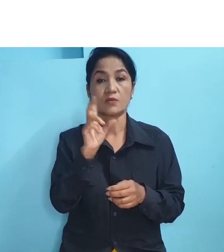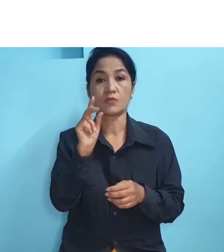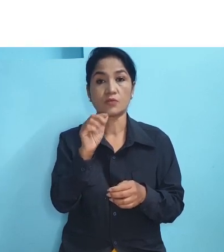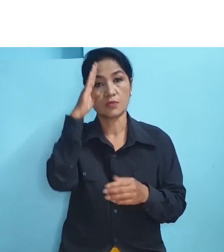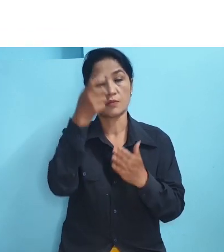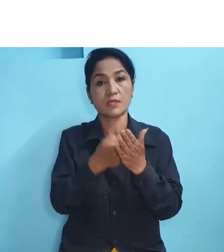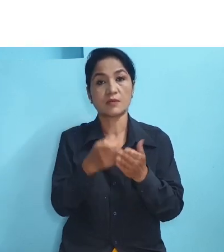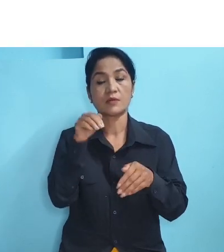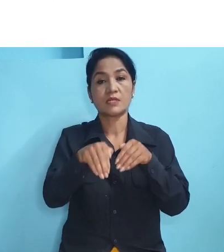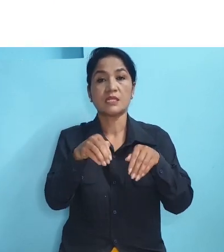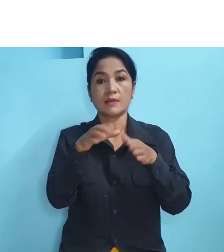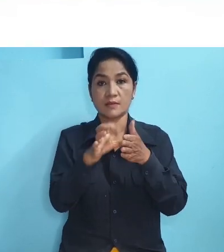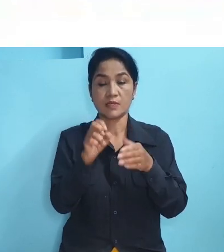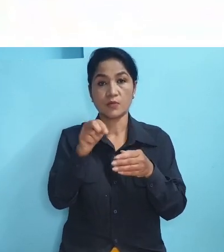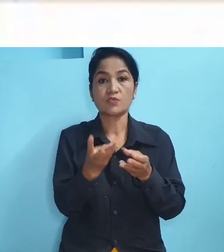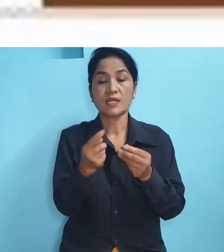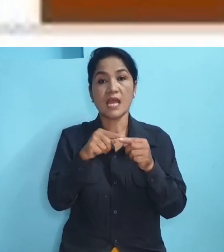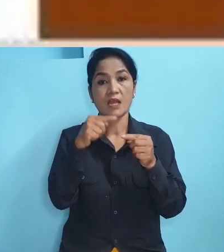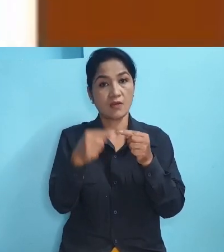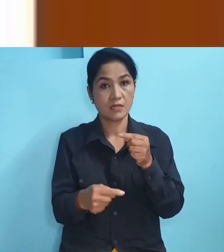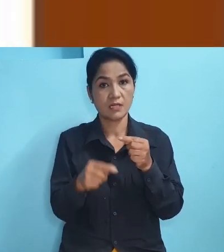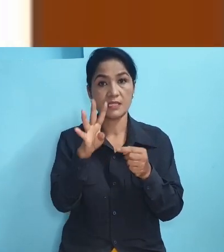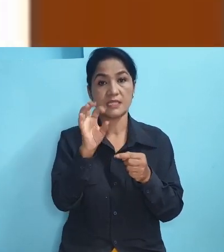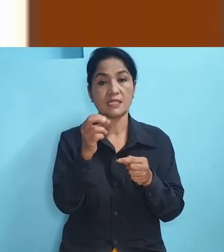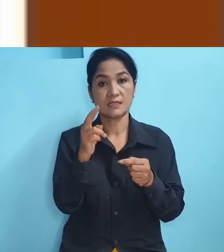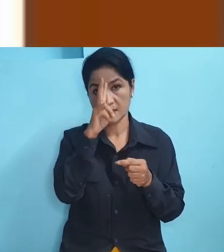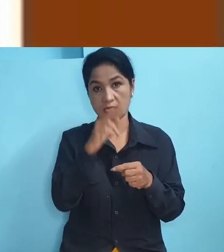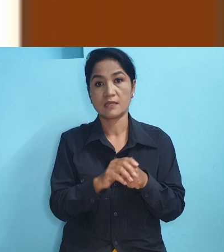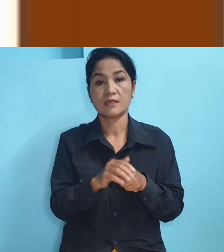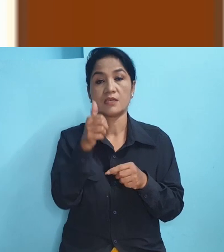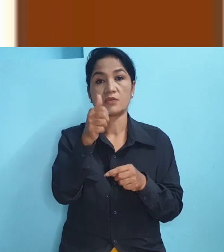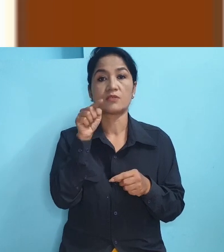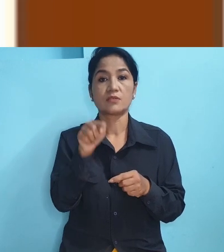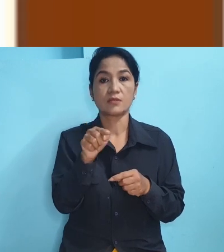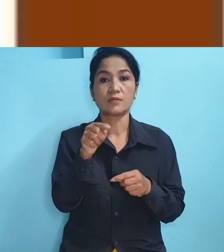2070को दोस्रो संविधान सभाको निर्वाचनमा यो सङ्ख्या घटेर 40 अर्थात्